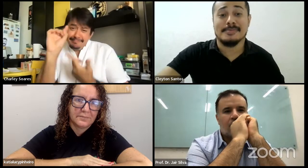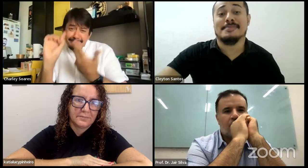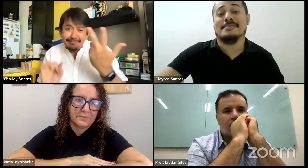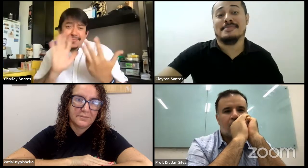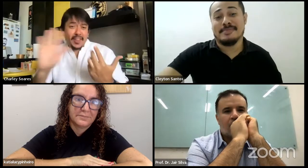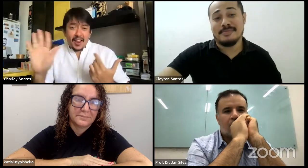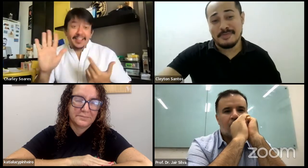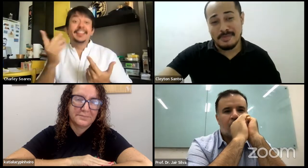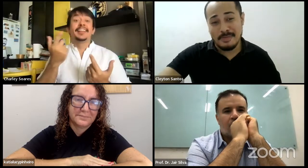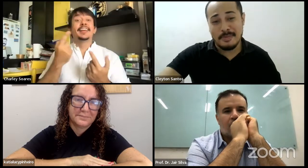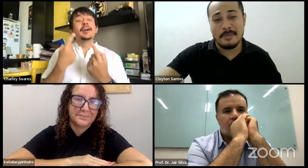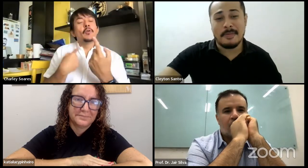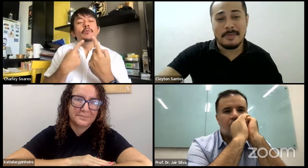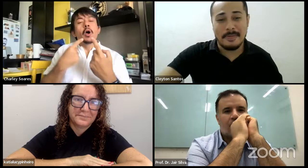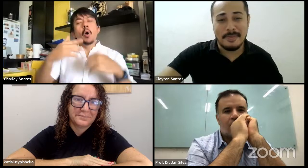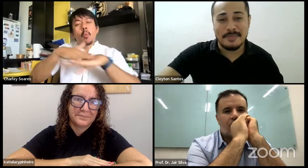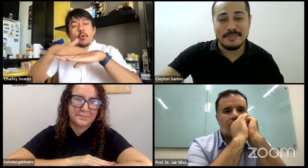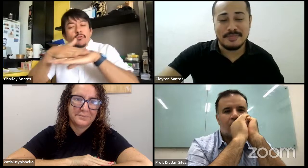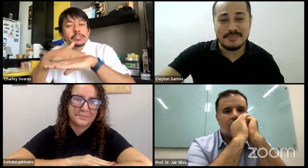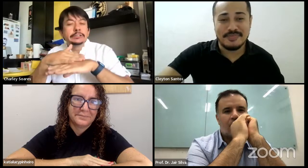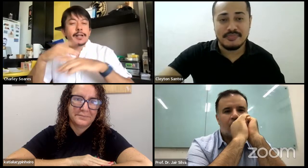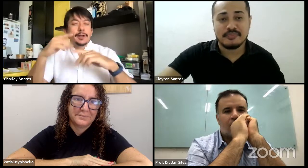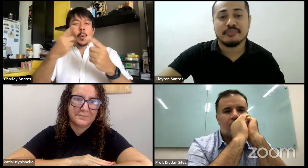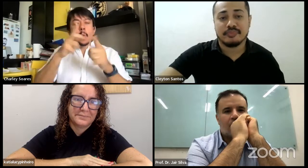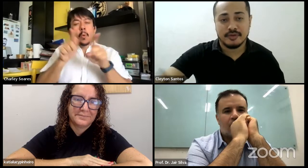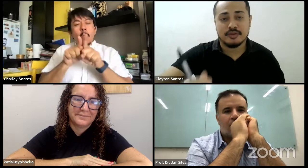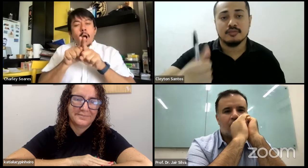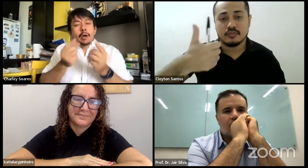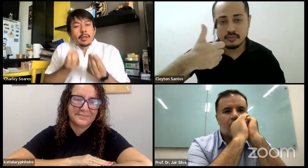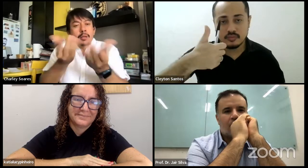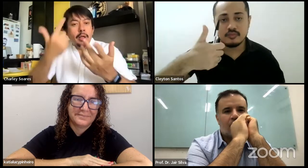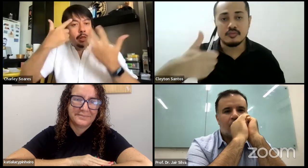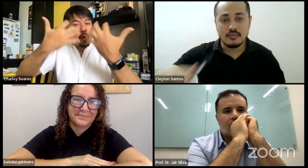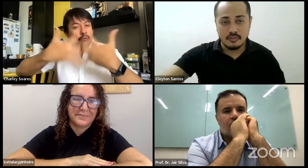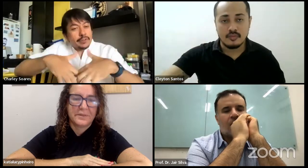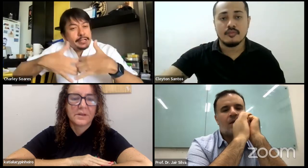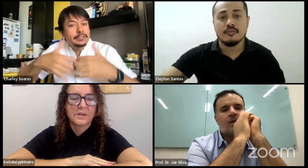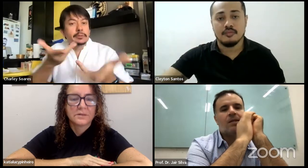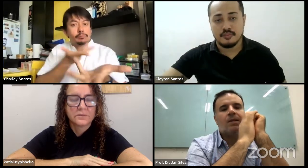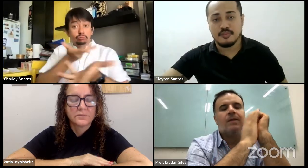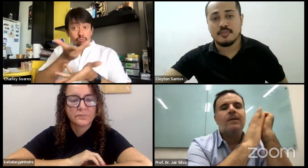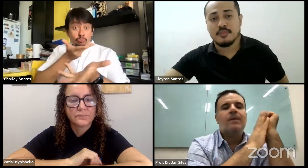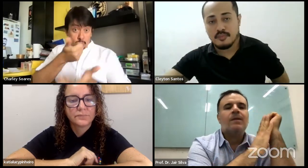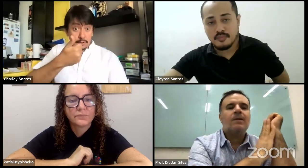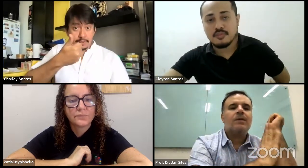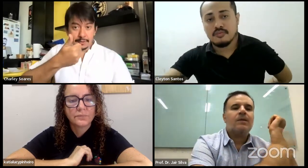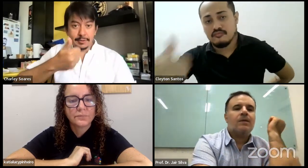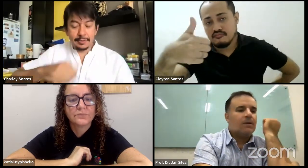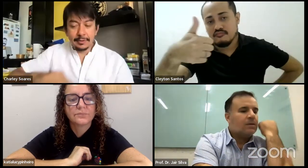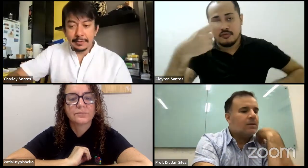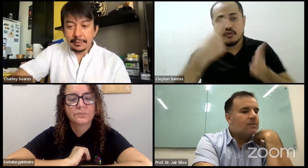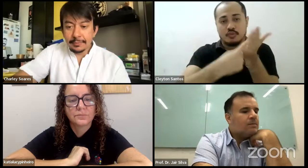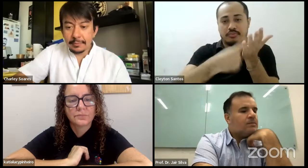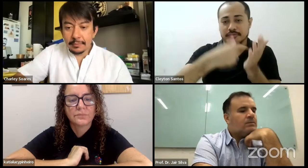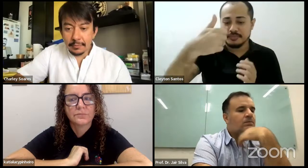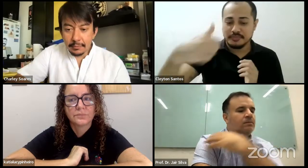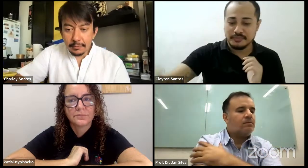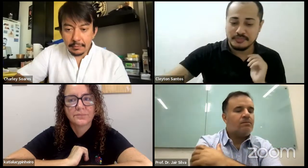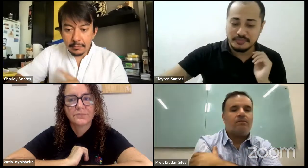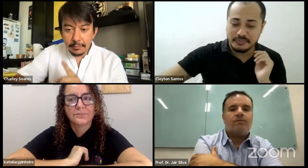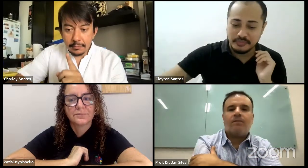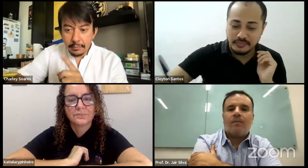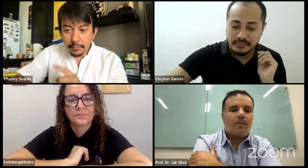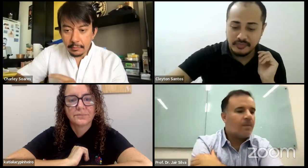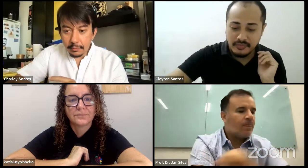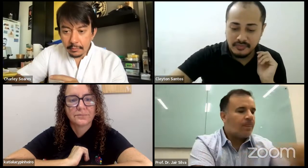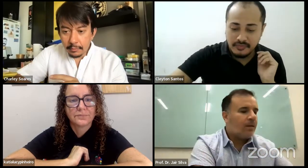que eu trouxe para vocês, são pouquinhas coisas. Quem a gente pode conversar, eu vou te passar também, tá? E aí a gente